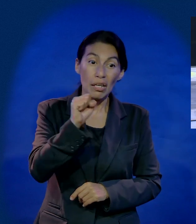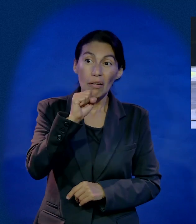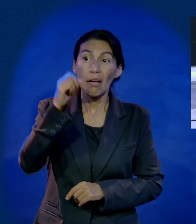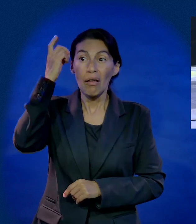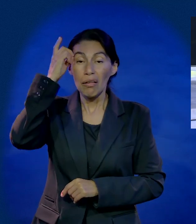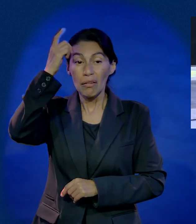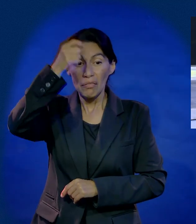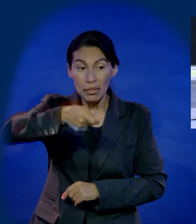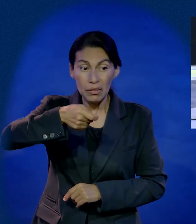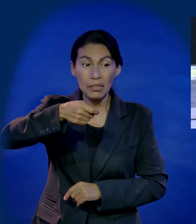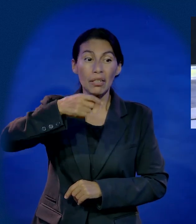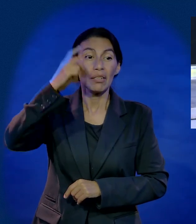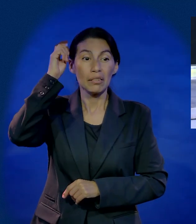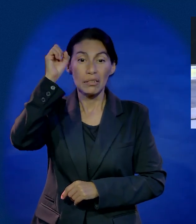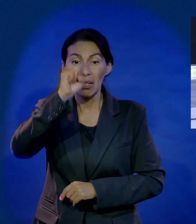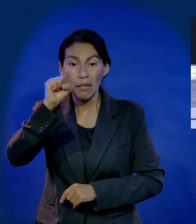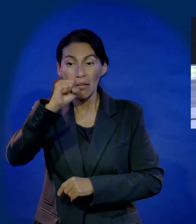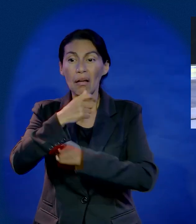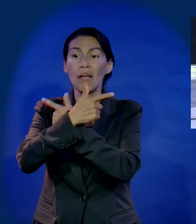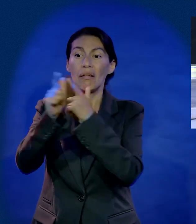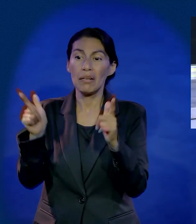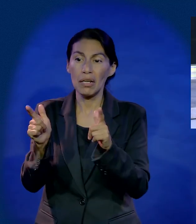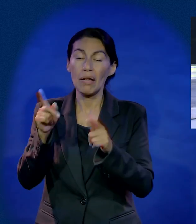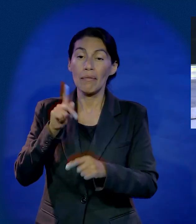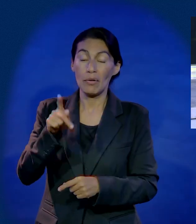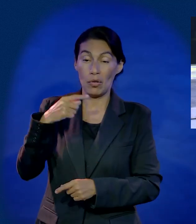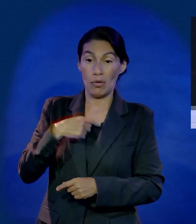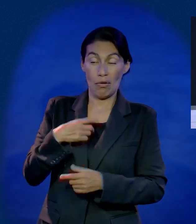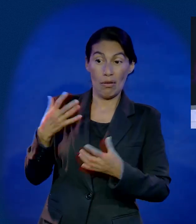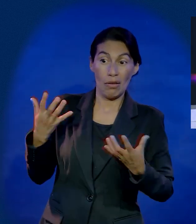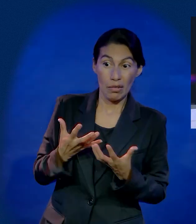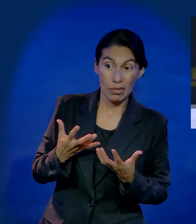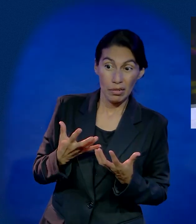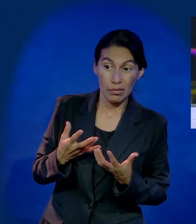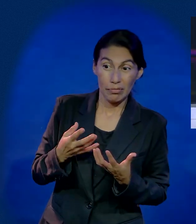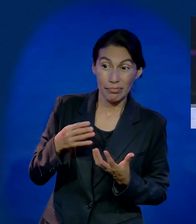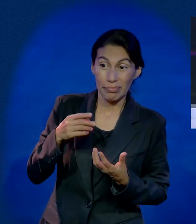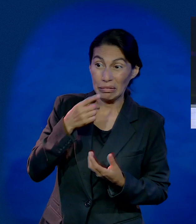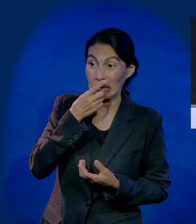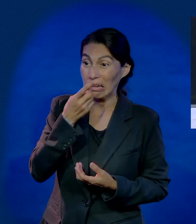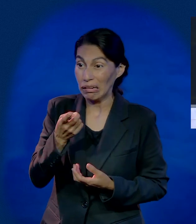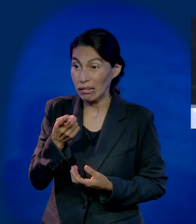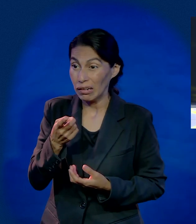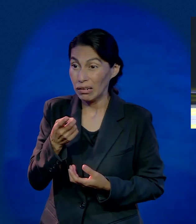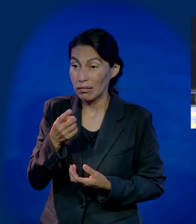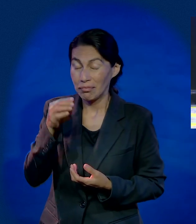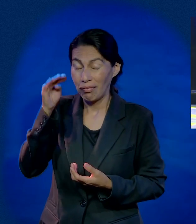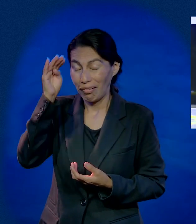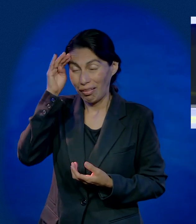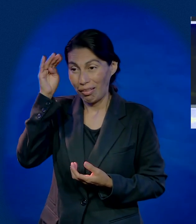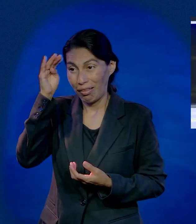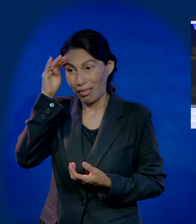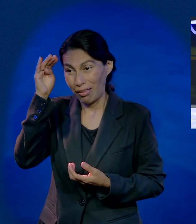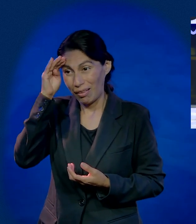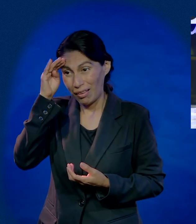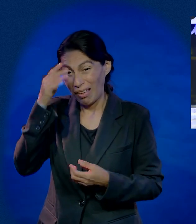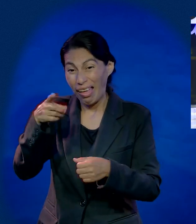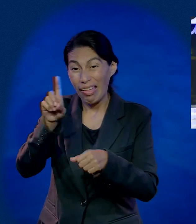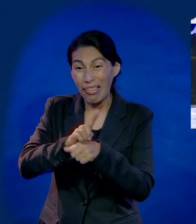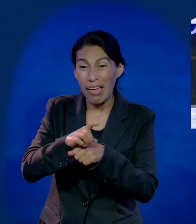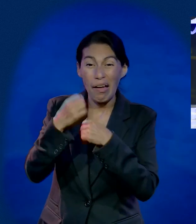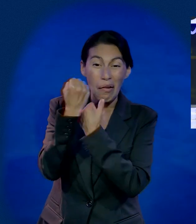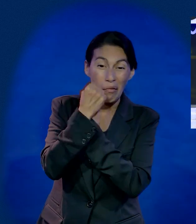crezca escuchando un papá que le dice, el sábado es bendición, el sábado es libertad. Pero yo le enseñé con mis palabras que no